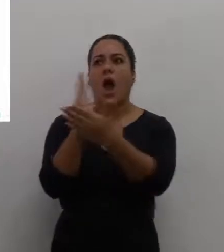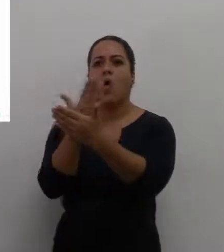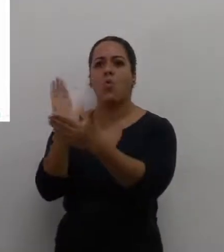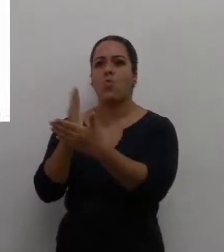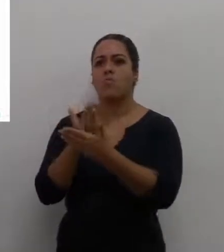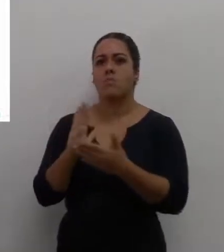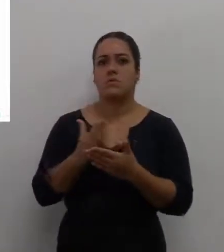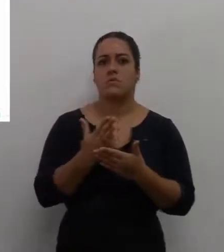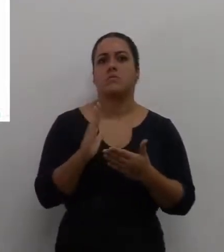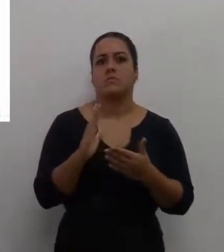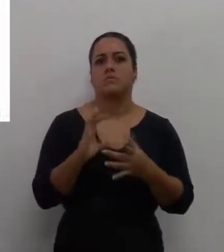pessoas.